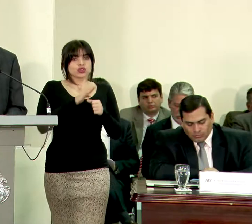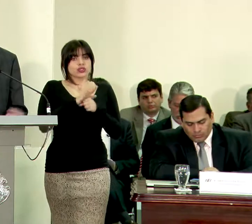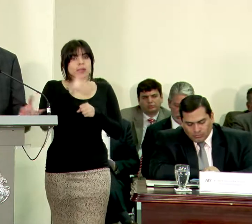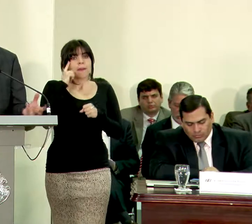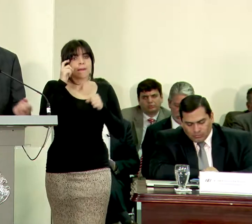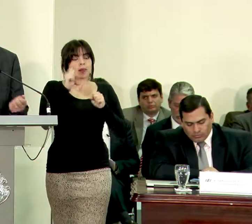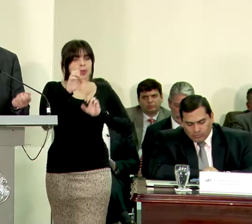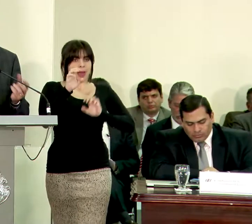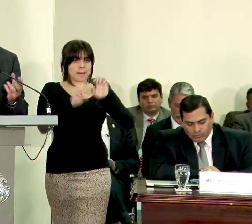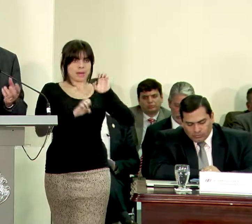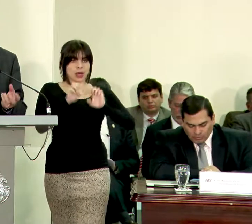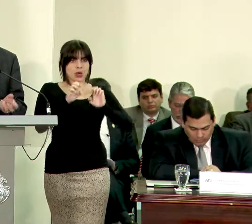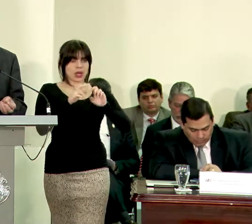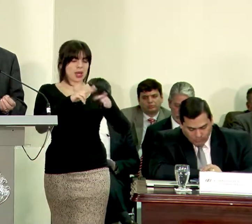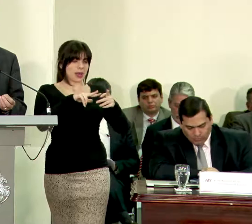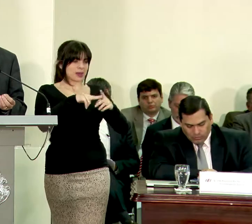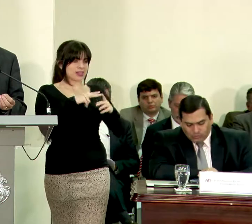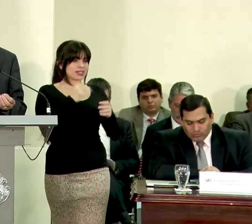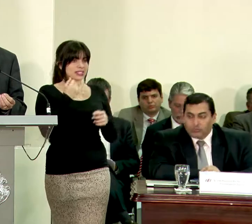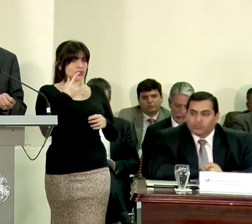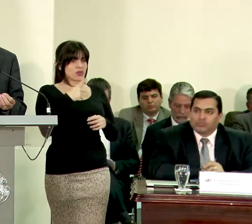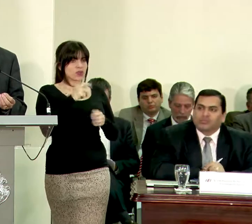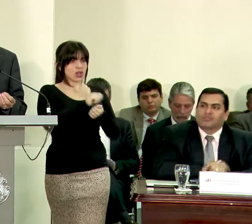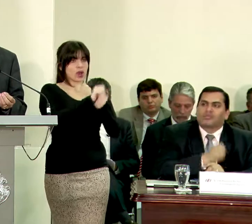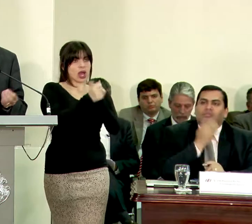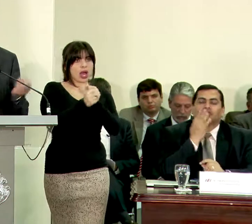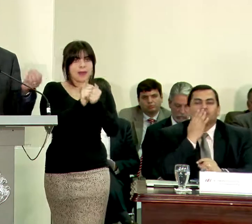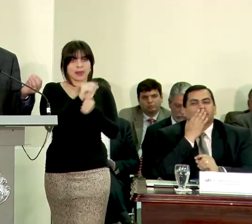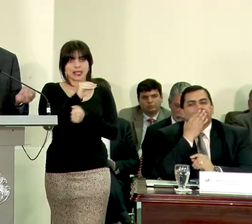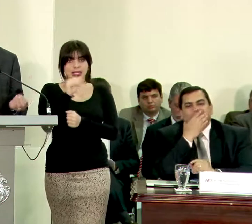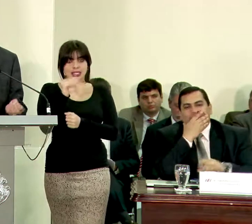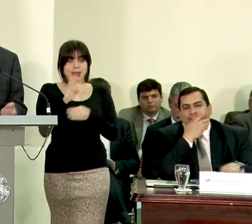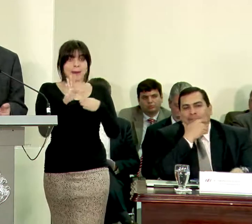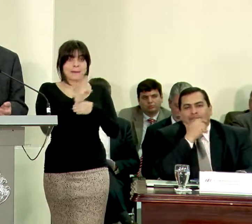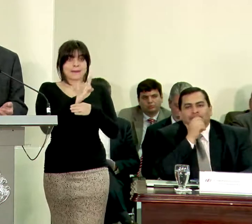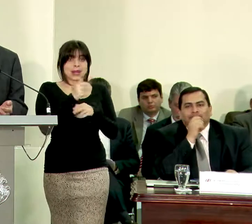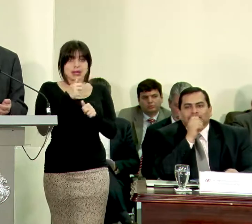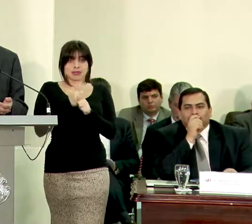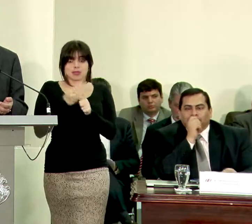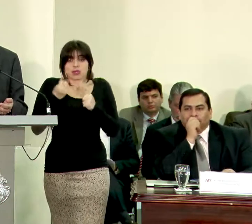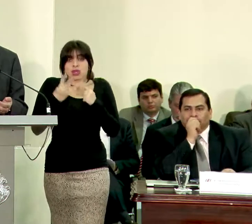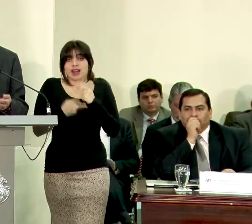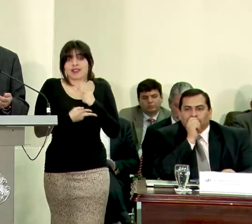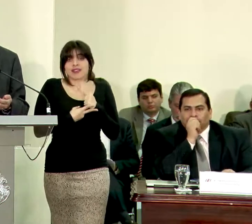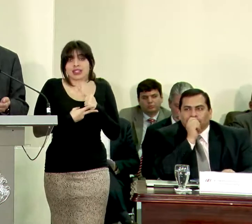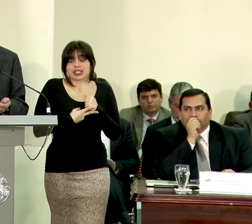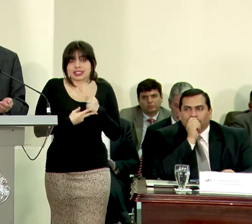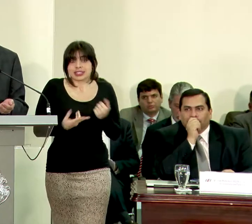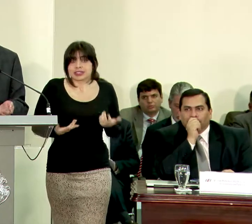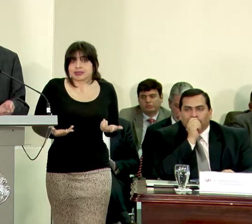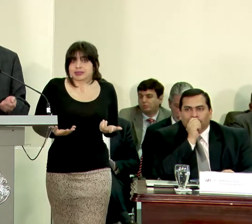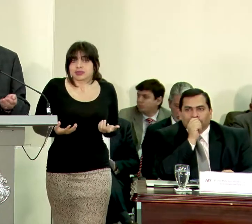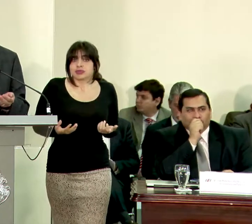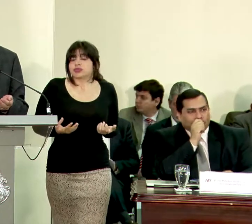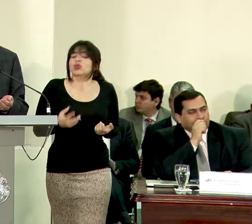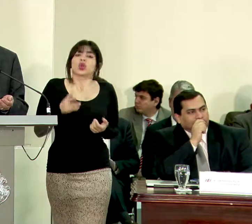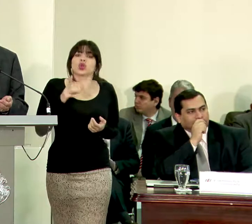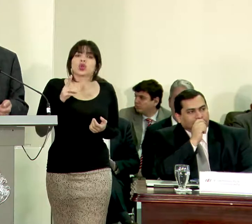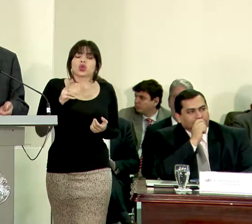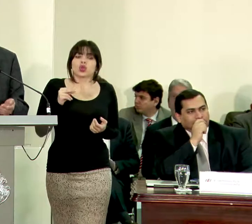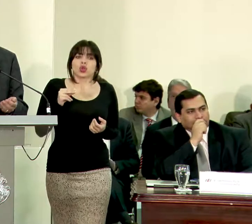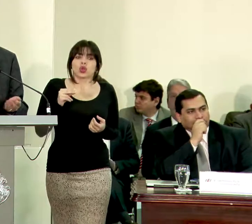suficiente para evaluar lo que implica un riesgo cambiario. Y para el banco muchas veces no